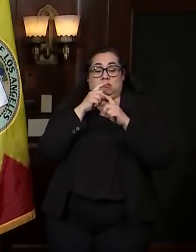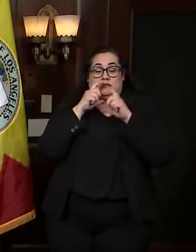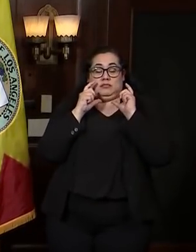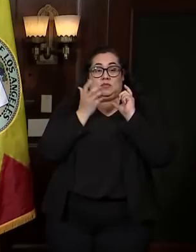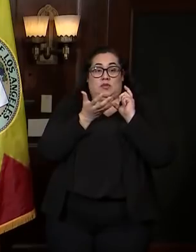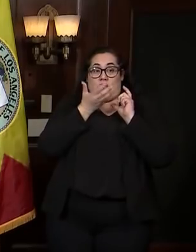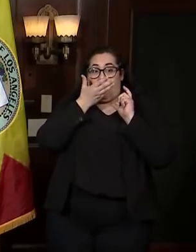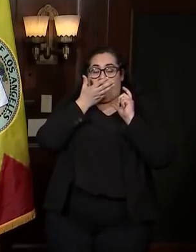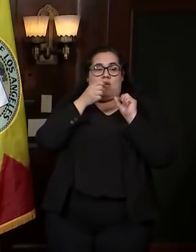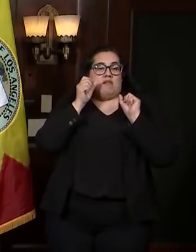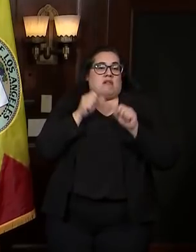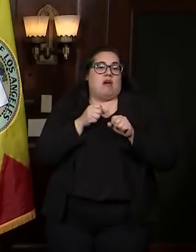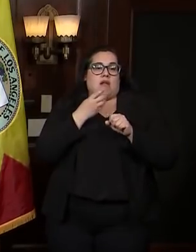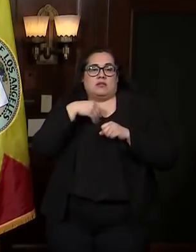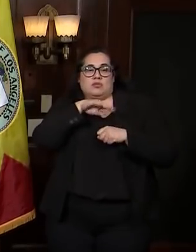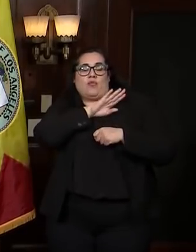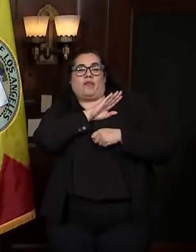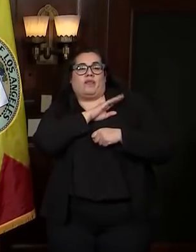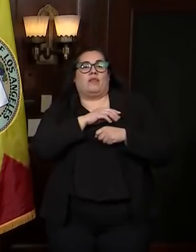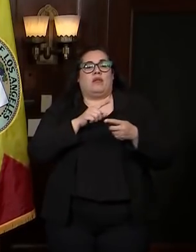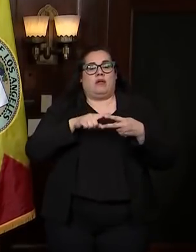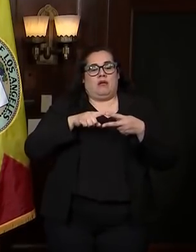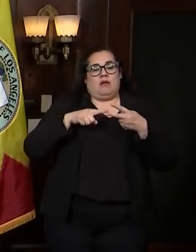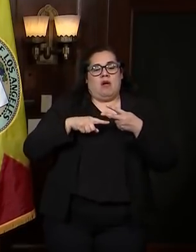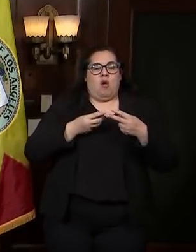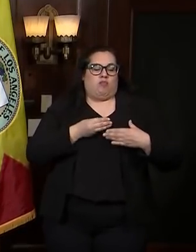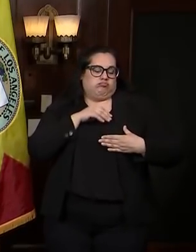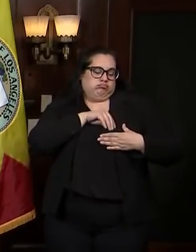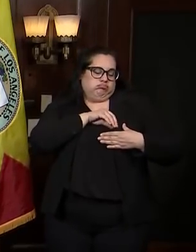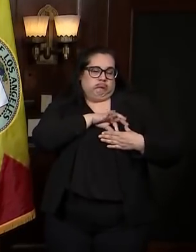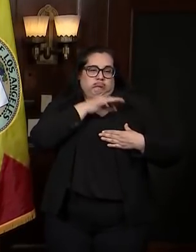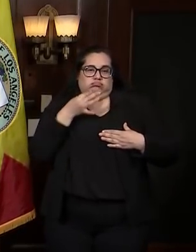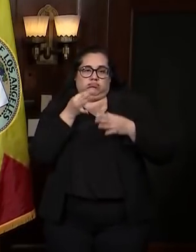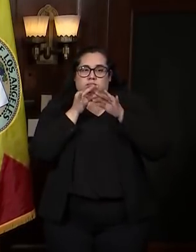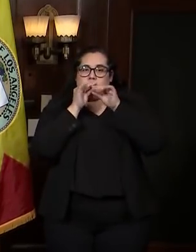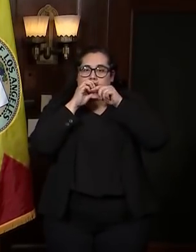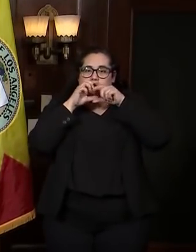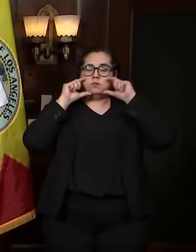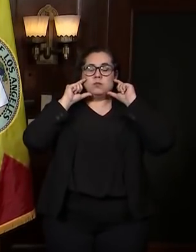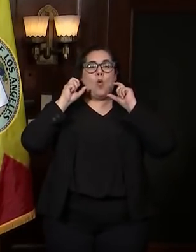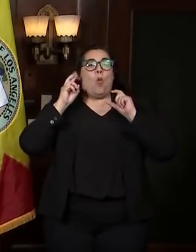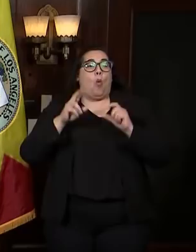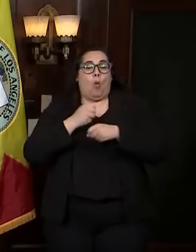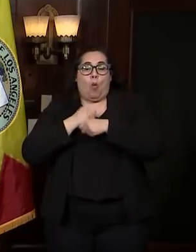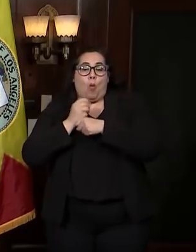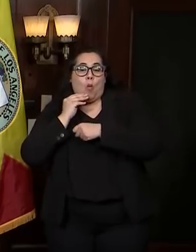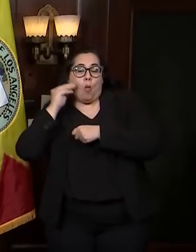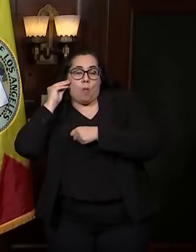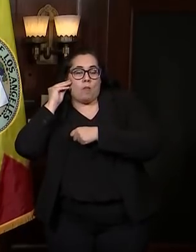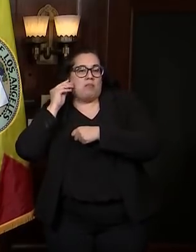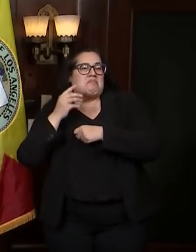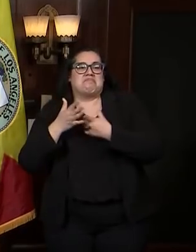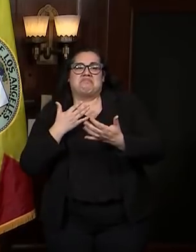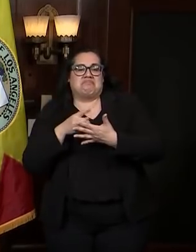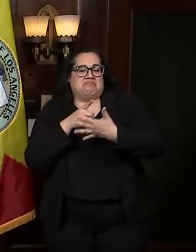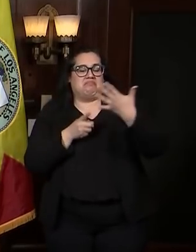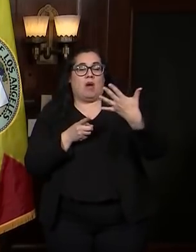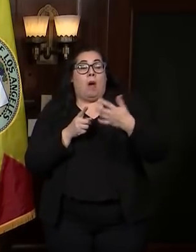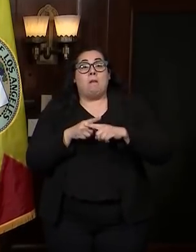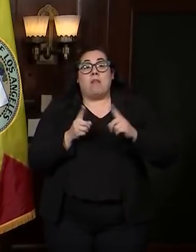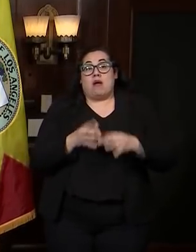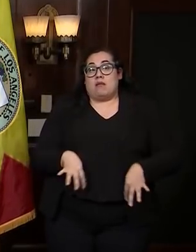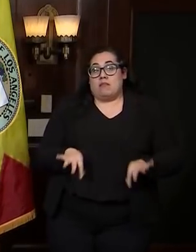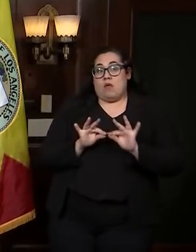pueden ser bufandas, pañuelos o algo hecho en casa, pero lo importante es que no